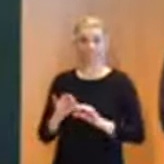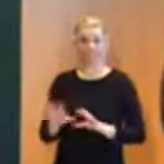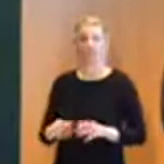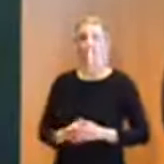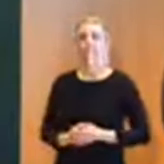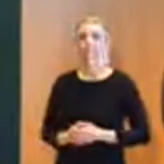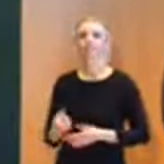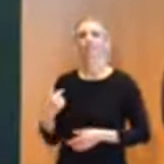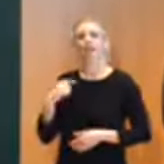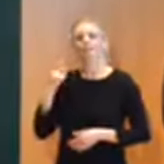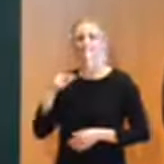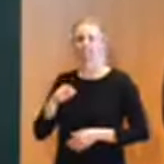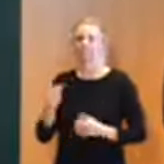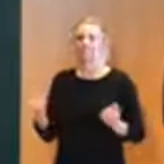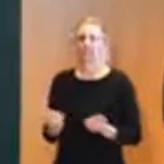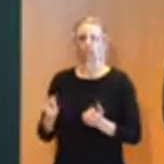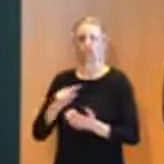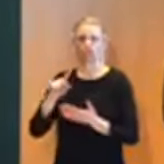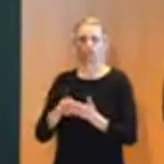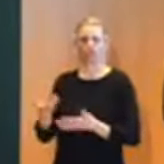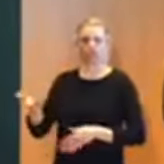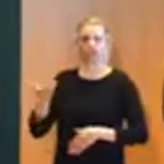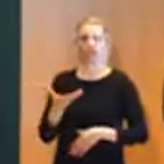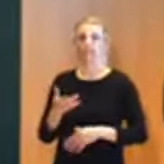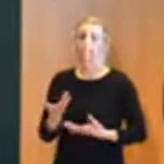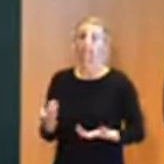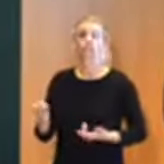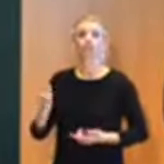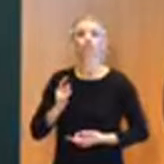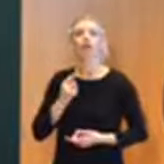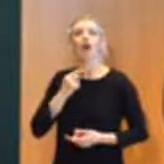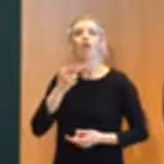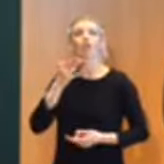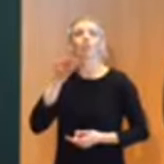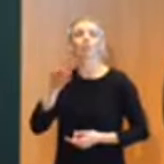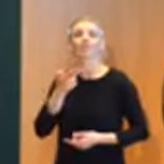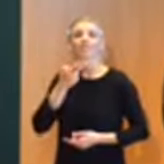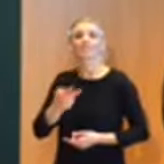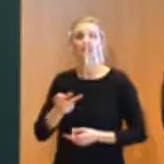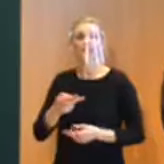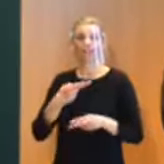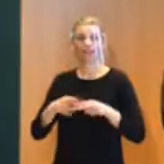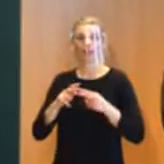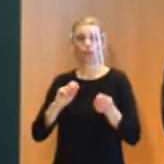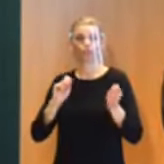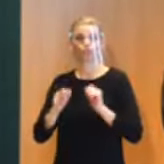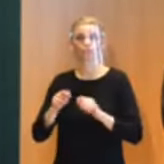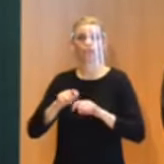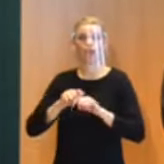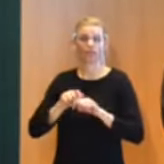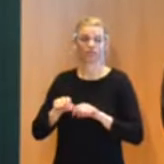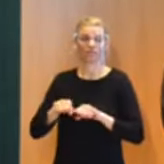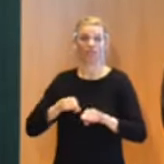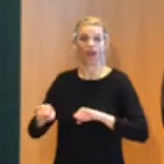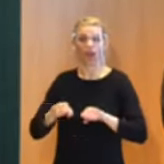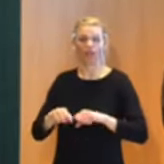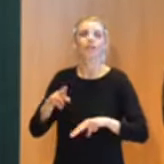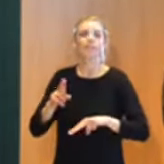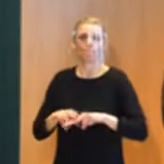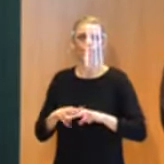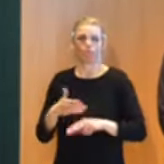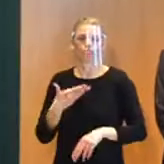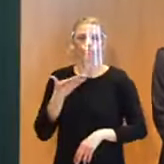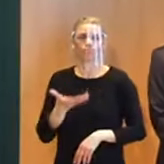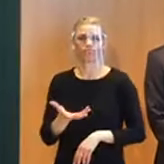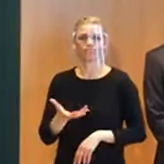Myslím, že je to veľmi skorá otázka, musím si počkať, ako bude vyzerať rekonštrukcia vlády a podľa toho bude aj moje rozhodnutie, ale ak tá